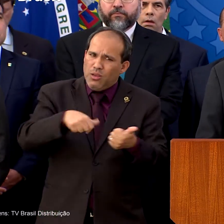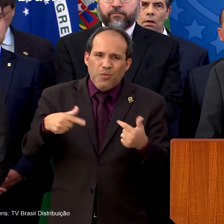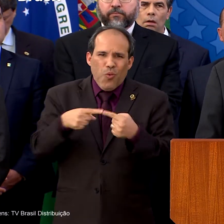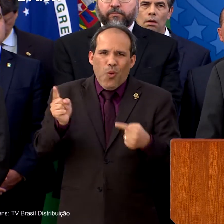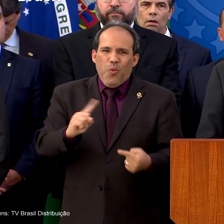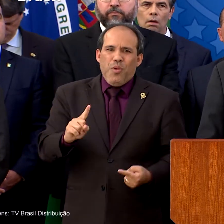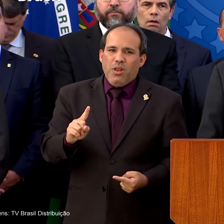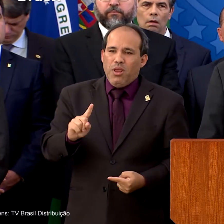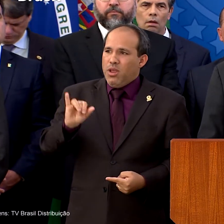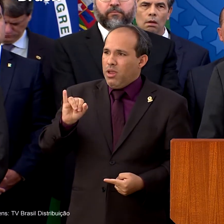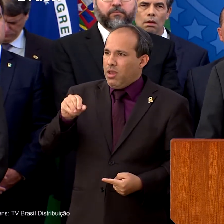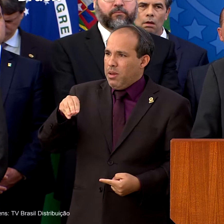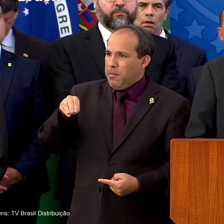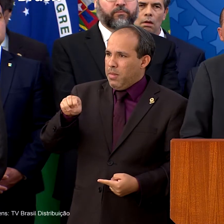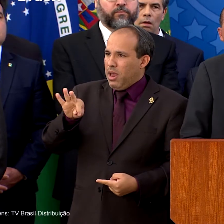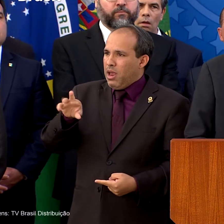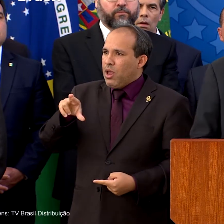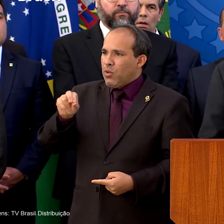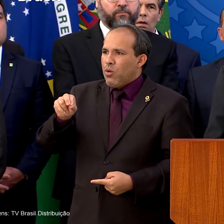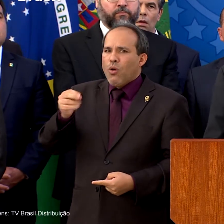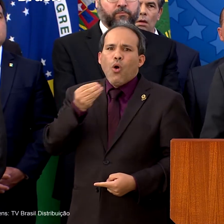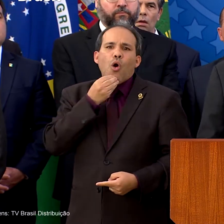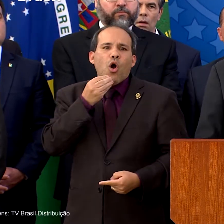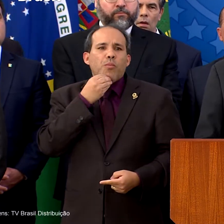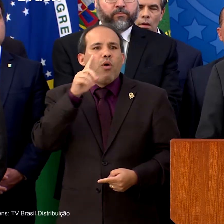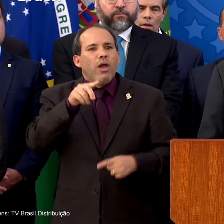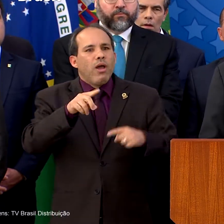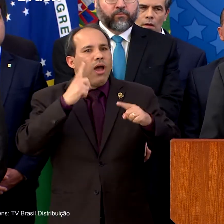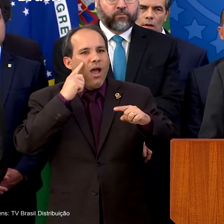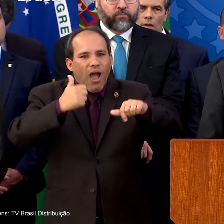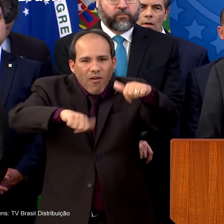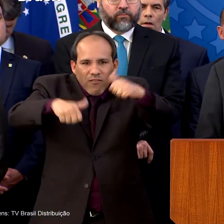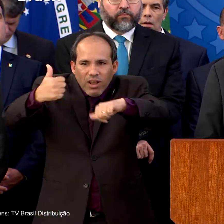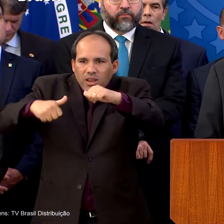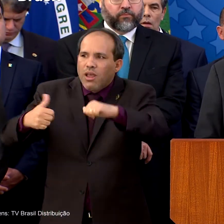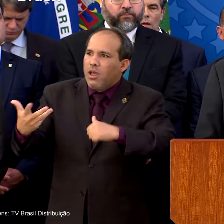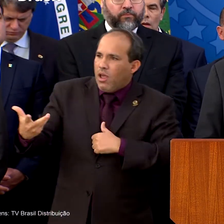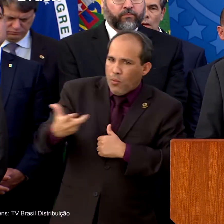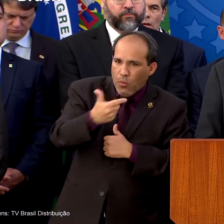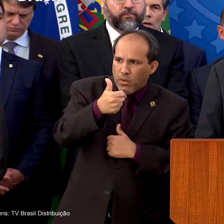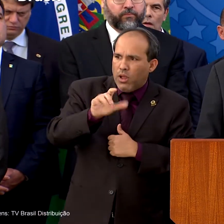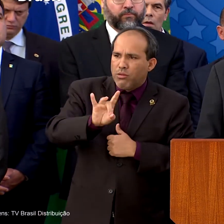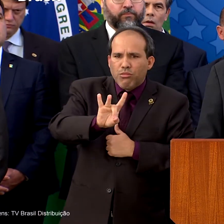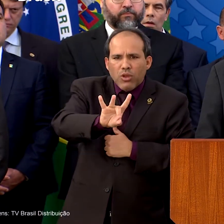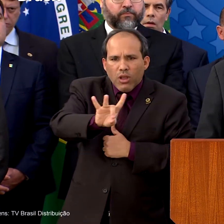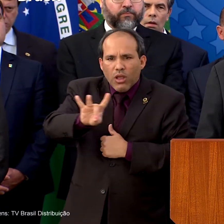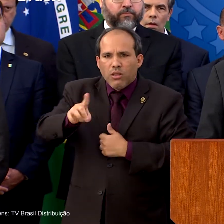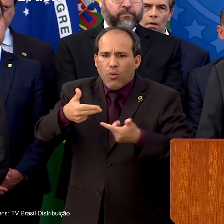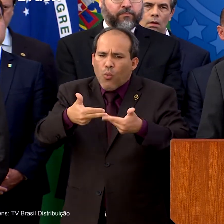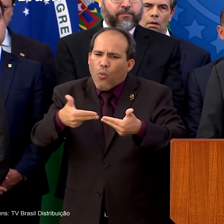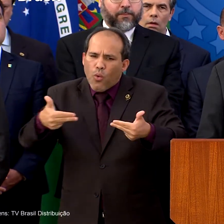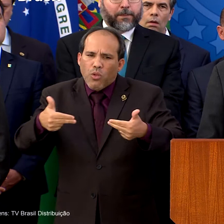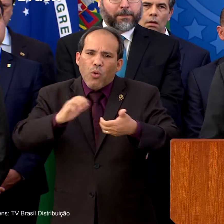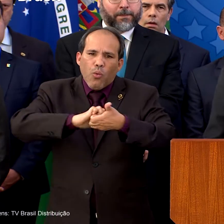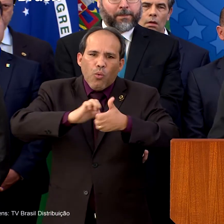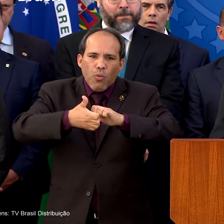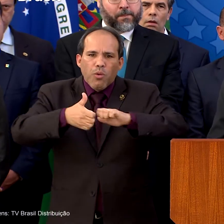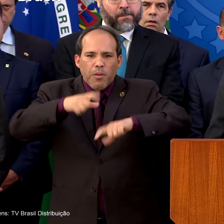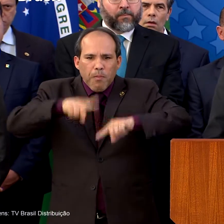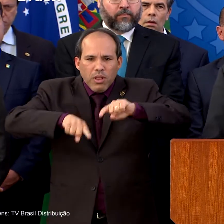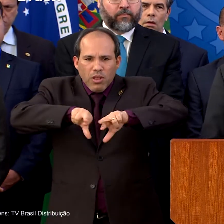e é obviamente atesta a qualidade de muita coisa e de preferência obviamente